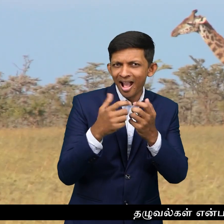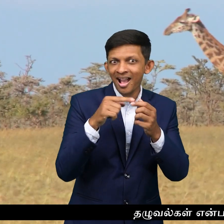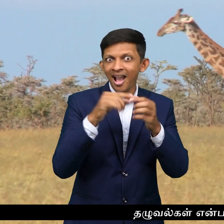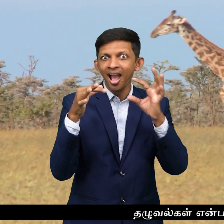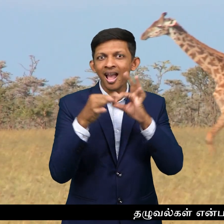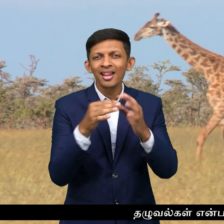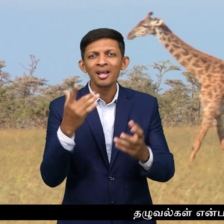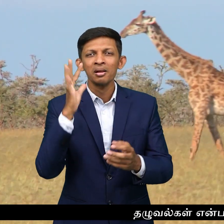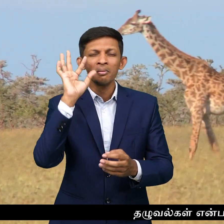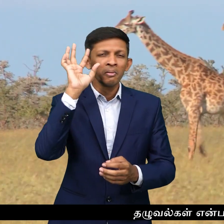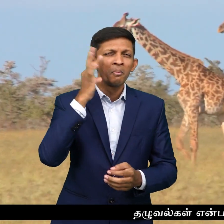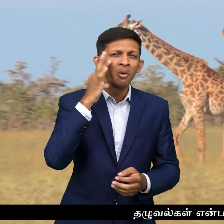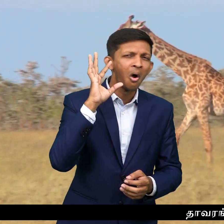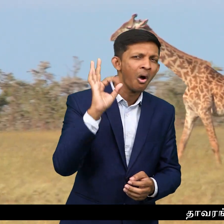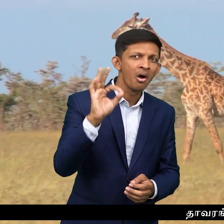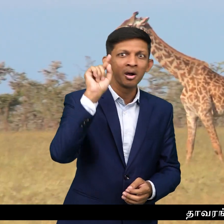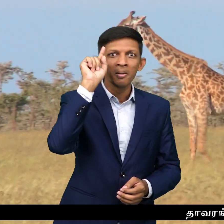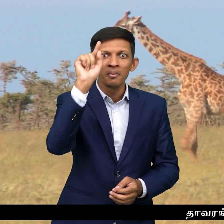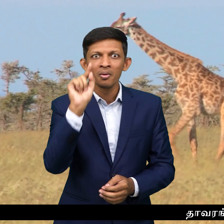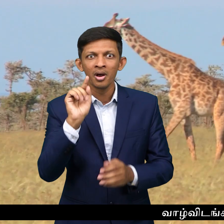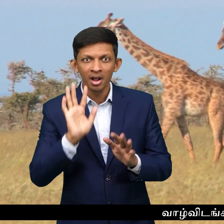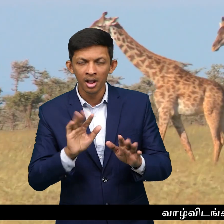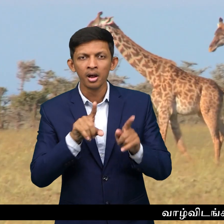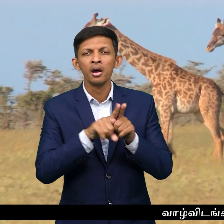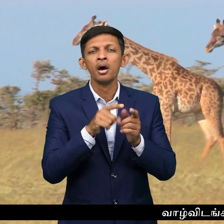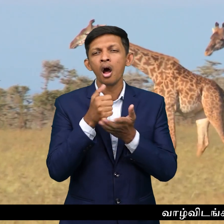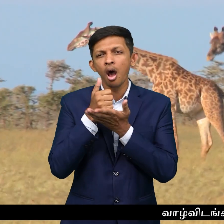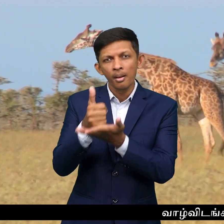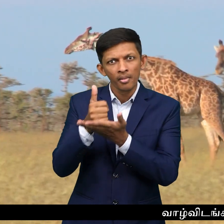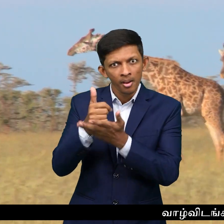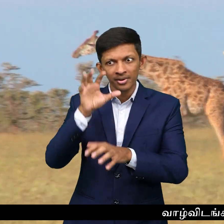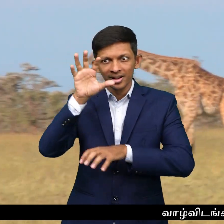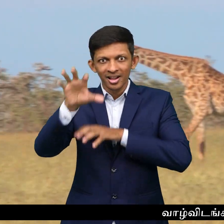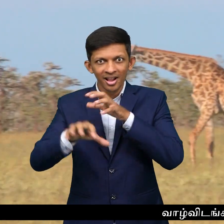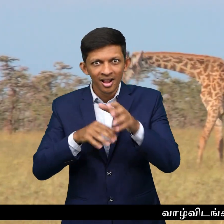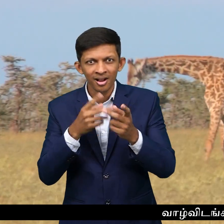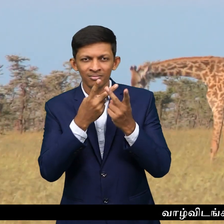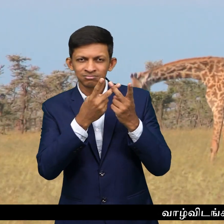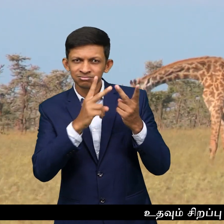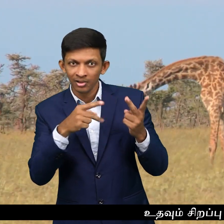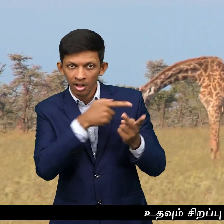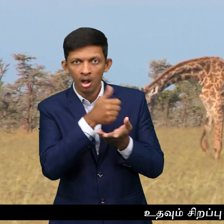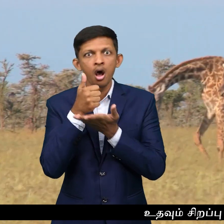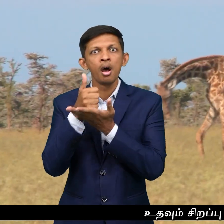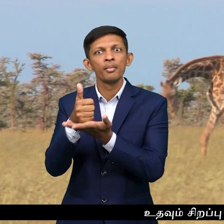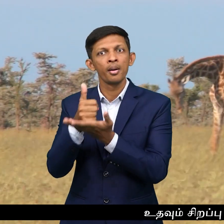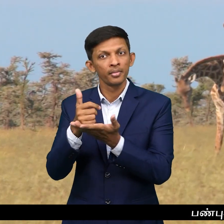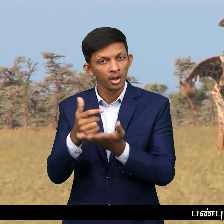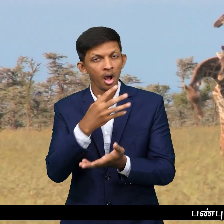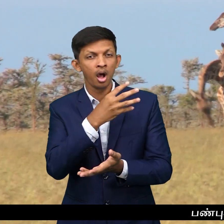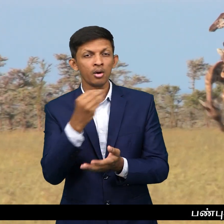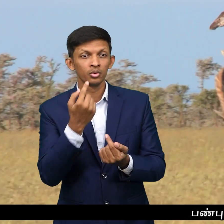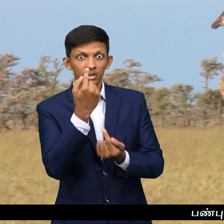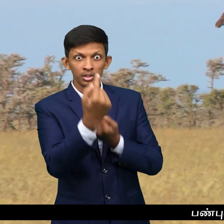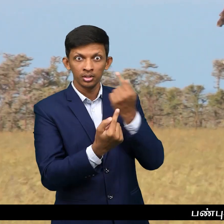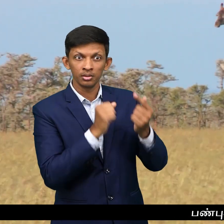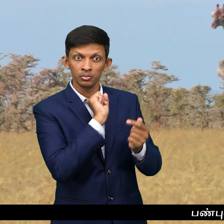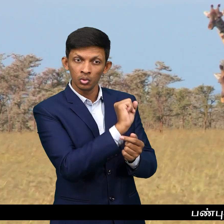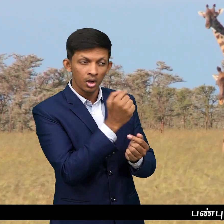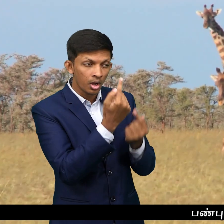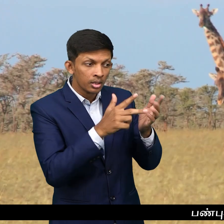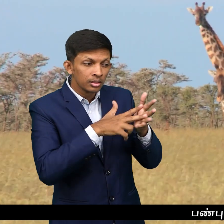தழுவல்கள் என்பது விலங்குகள் மற்றும் தாவரங்கள் தங்கள் வாழ்விடங்களில் உயிர் வாழ உதவும் சிறப்பு அம்சங்கள்